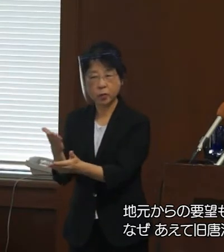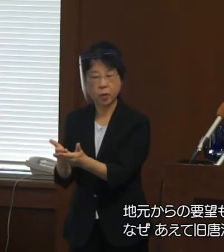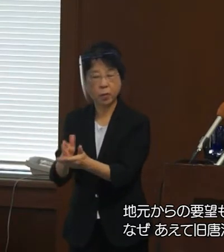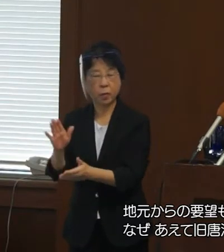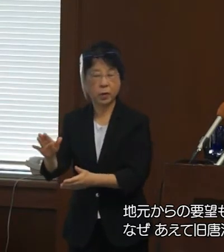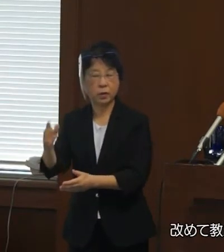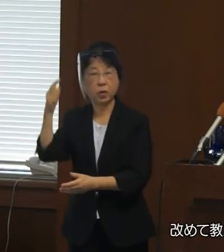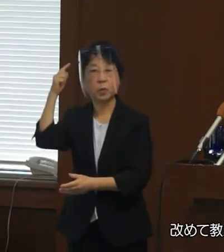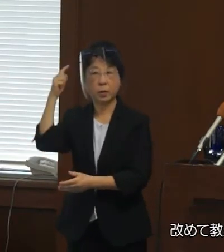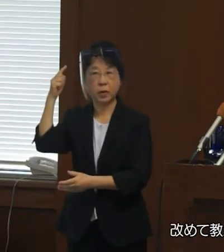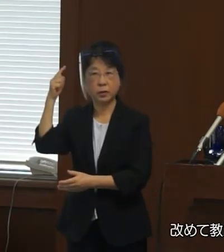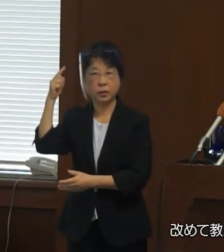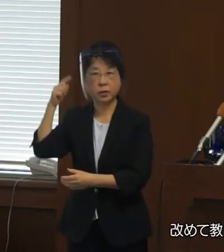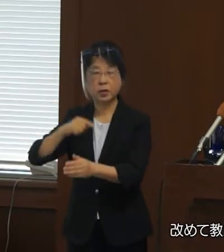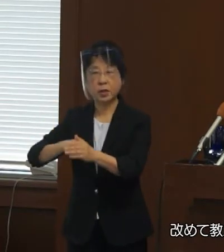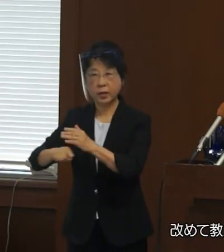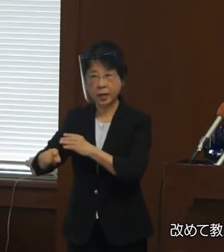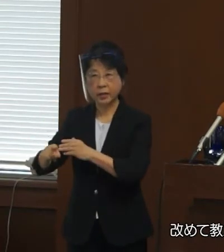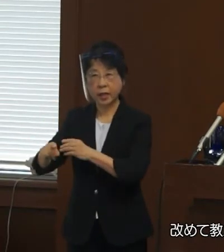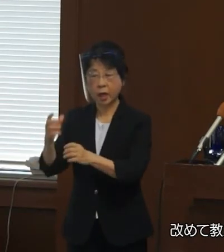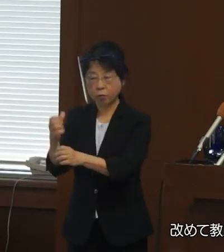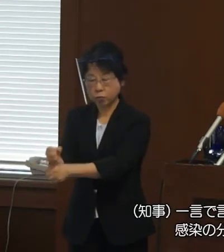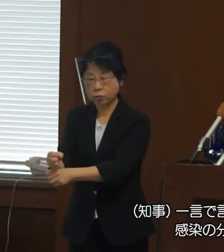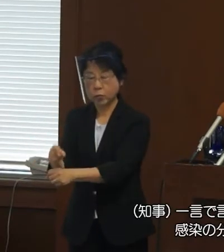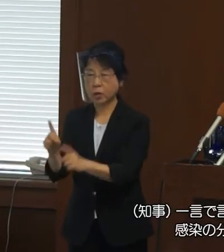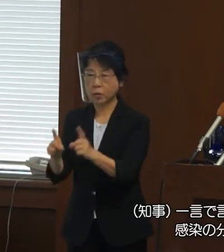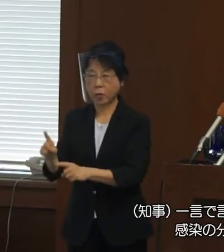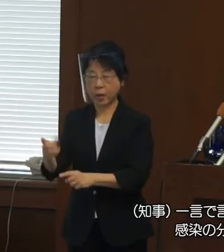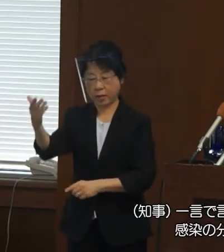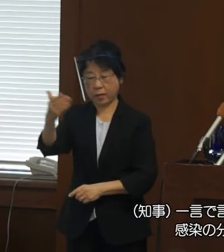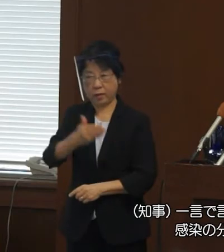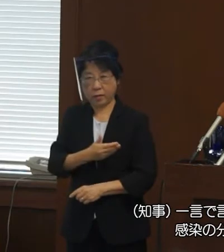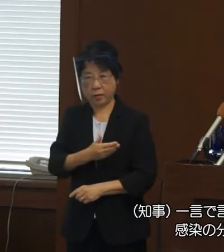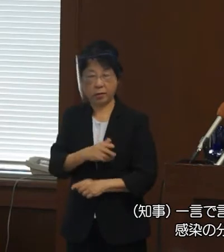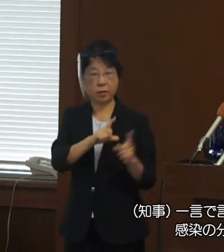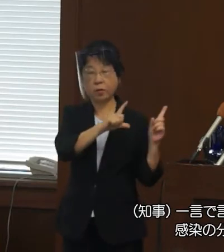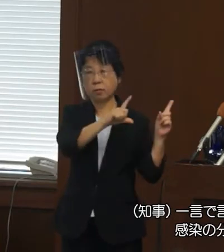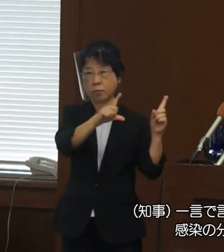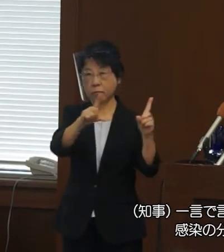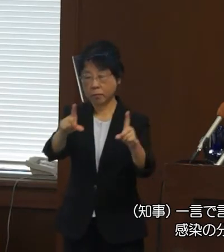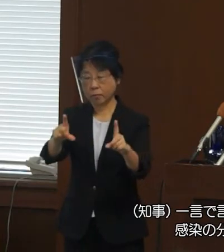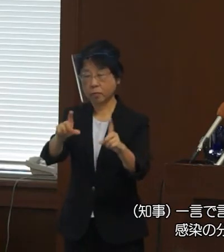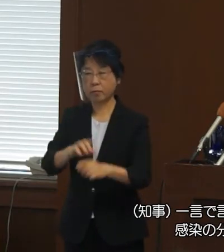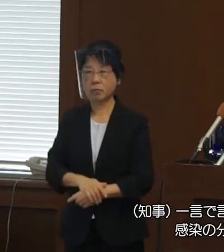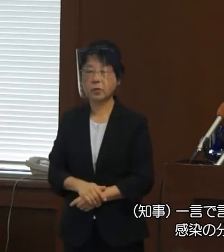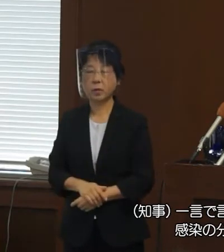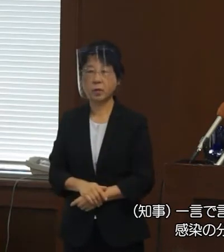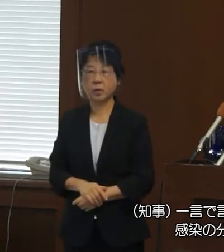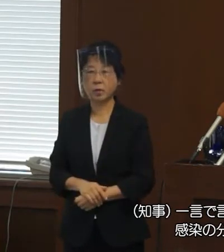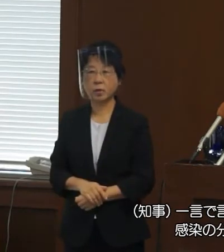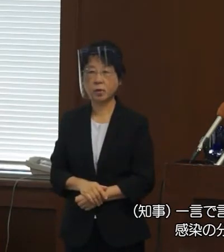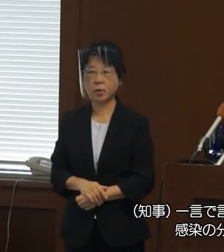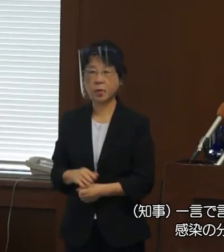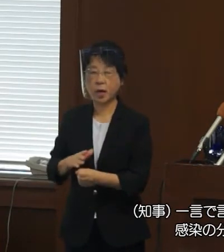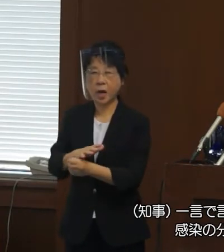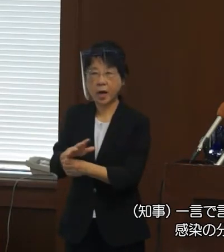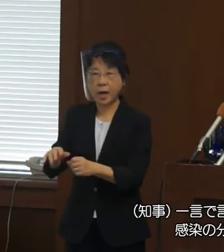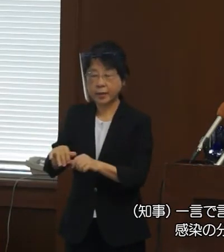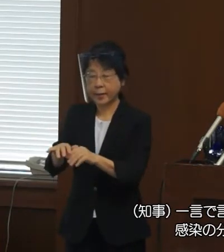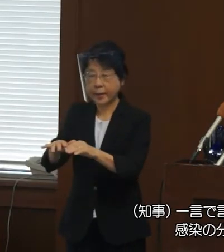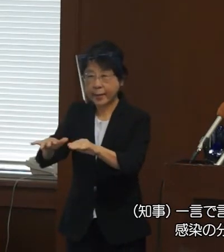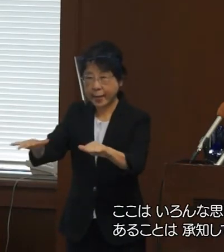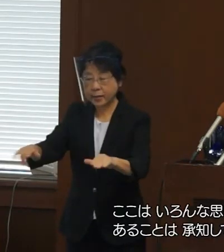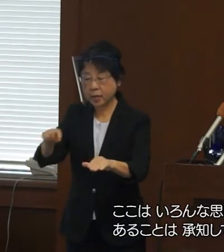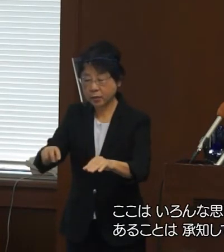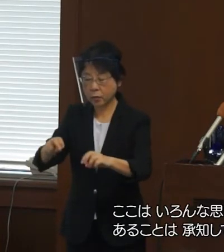唐津市にこだわったのか改めて教えてください。 まあ、一言で言えば感染の分析をした結果